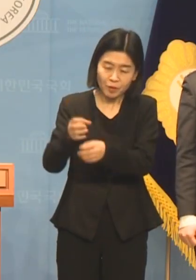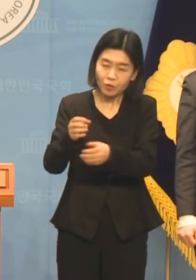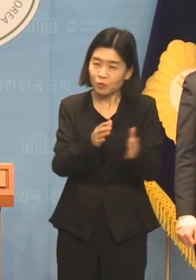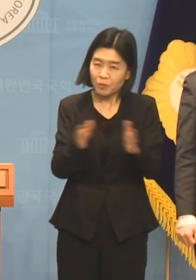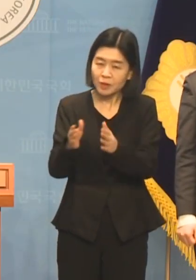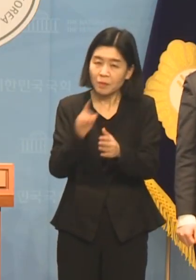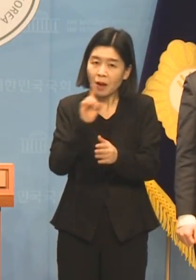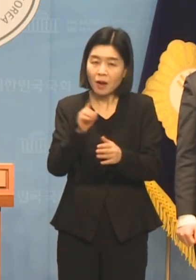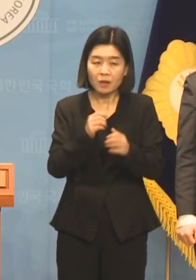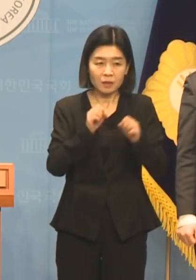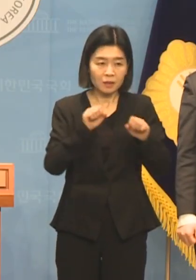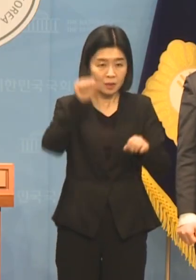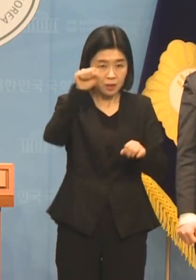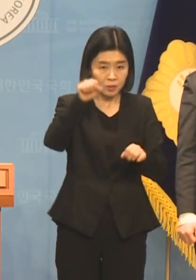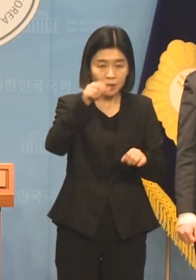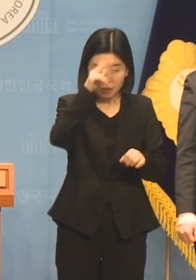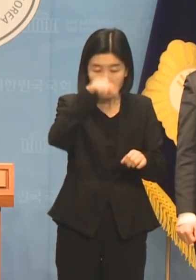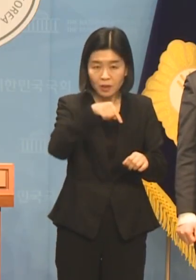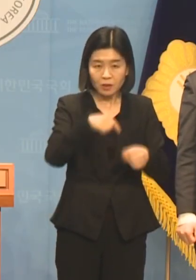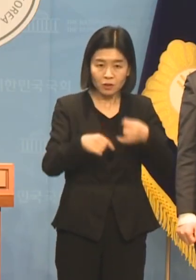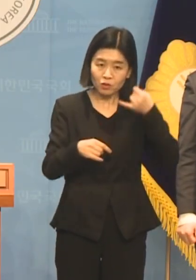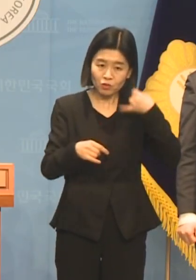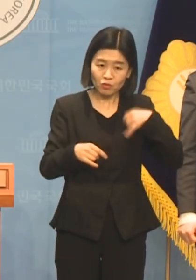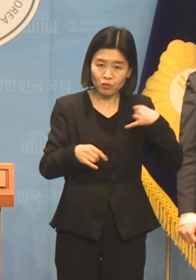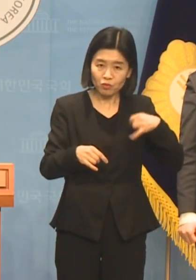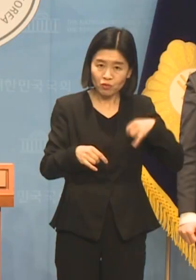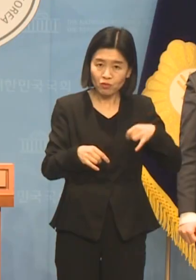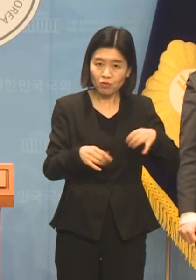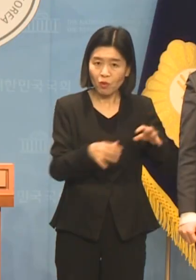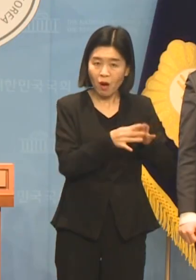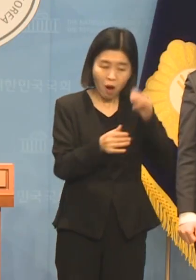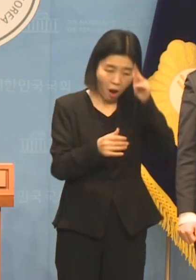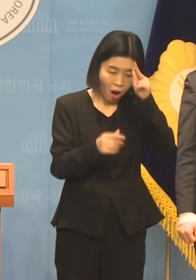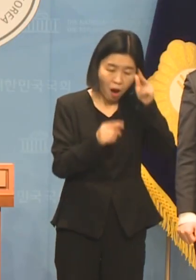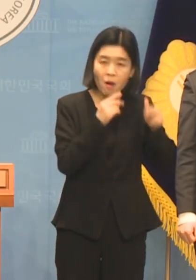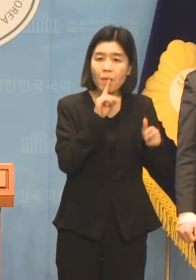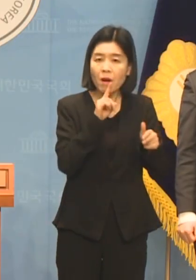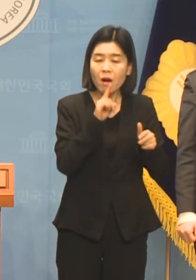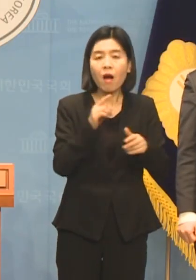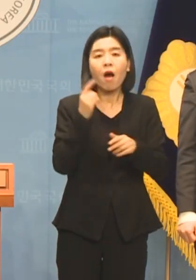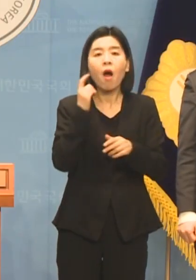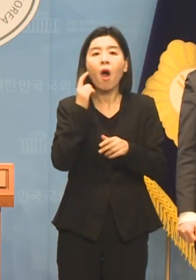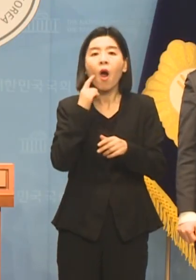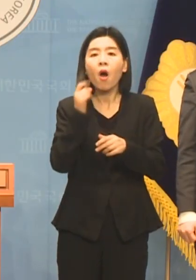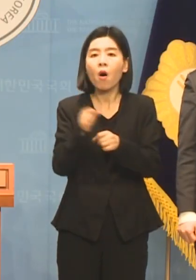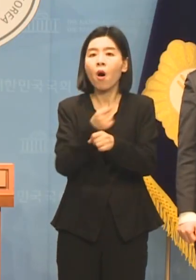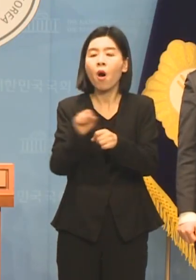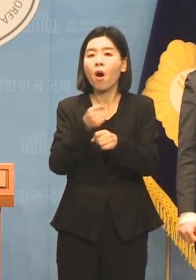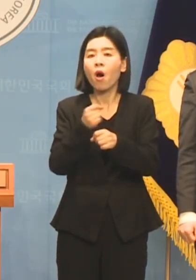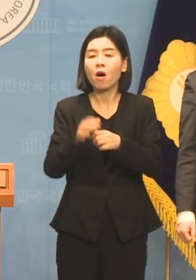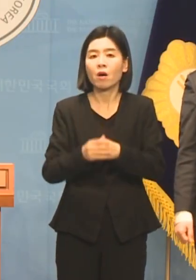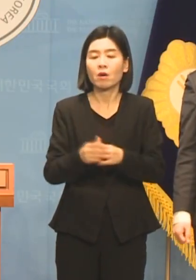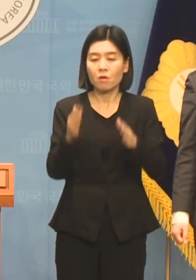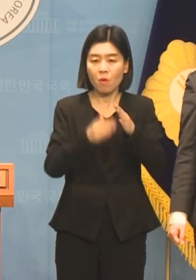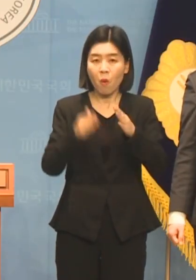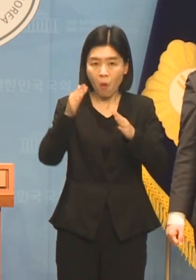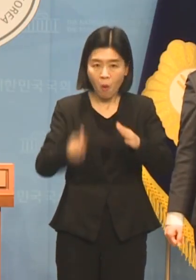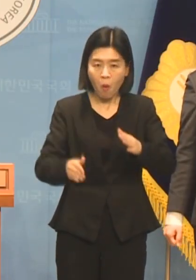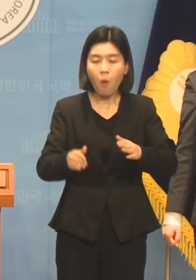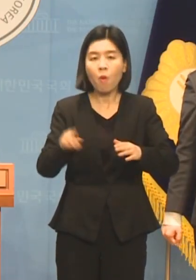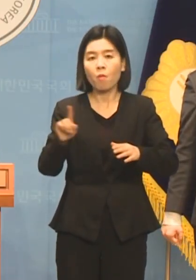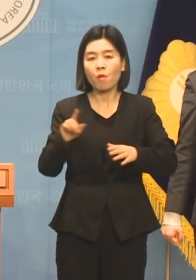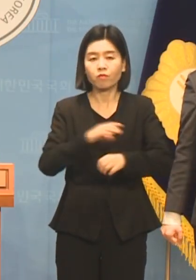중국 공안이라 매도하는 허위 영상까지 유포되고 있습니다. 이는 공권력에 대한 신뢰를 훼손하고 법치주의 근간을